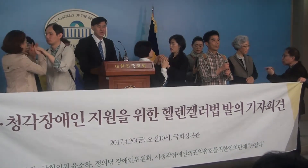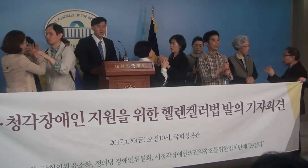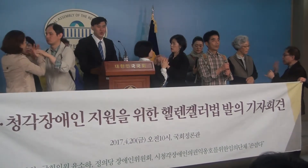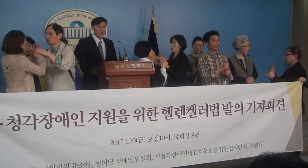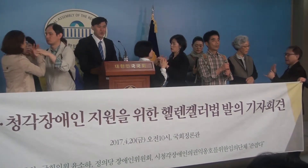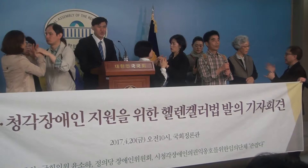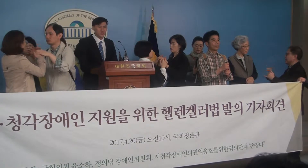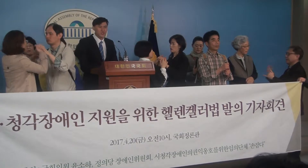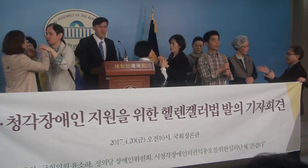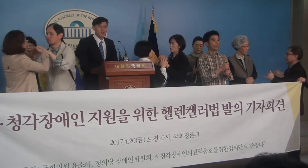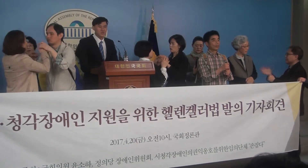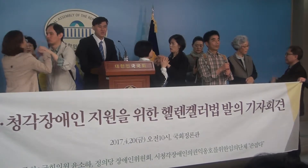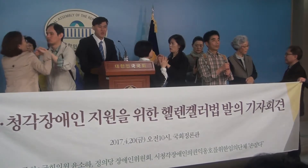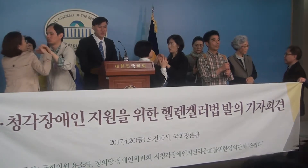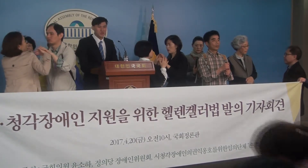사람은 없기가 마련입니다.